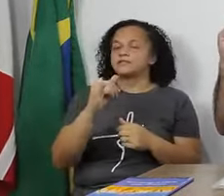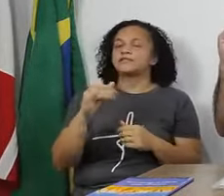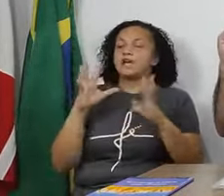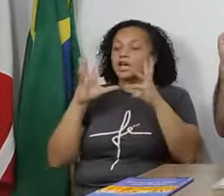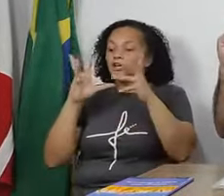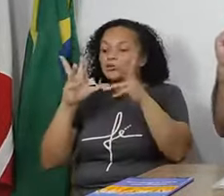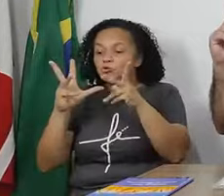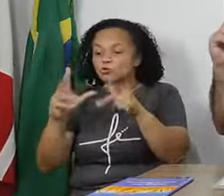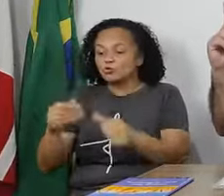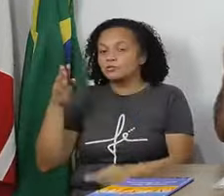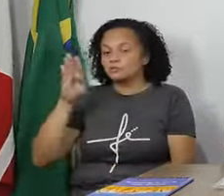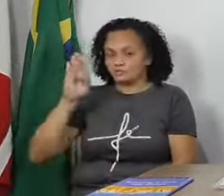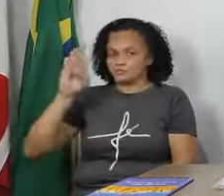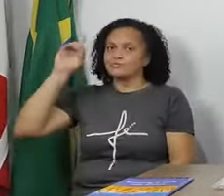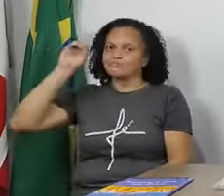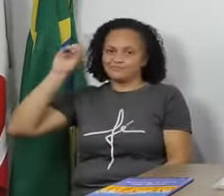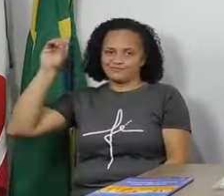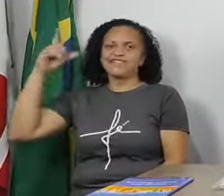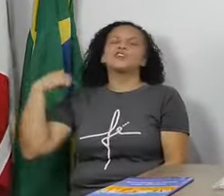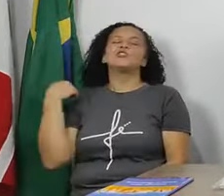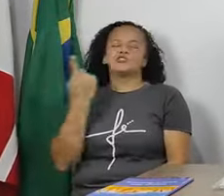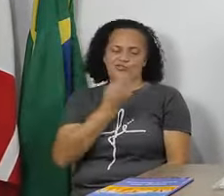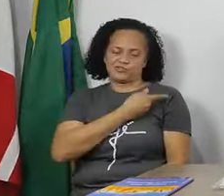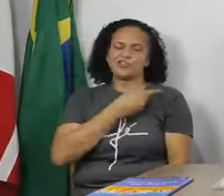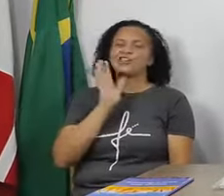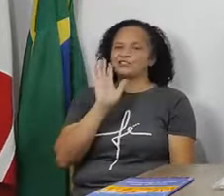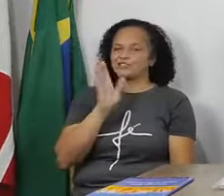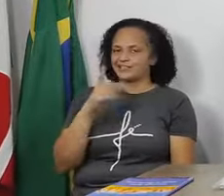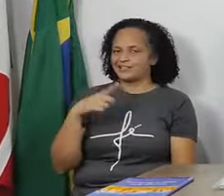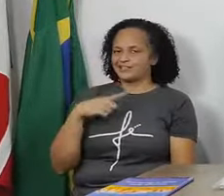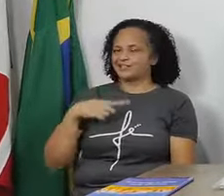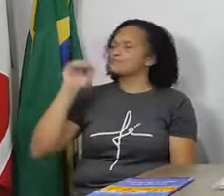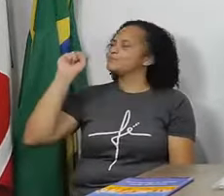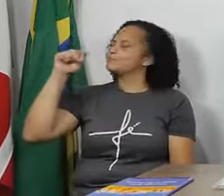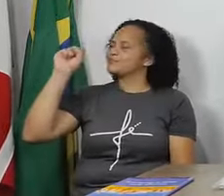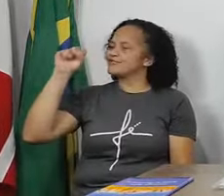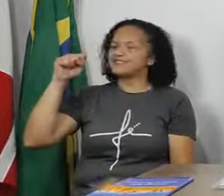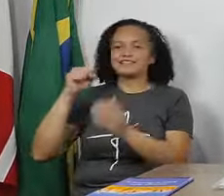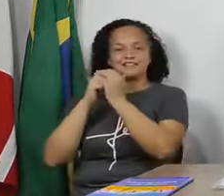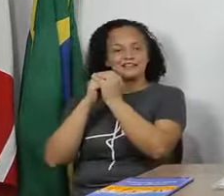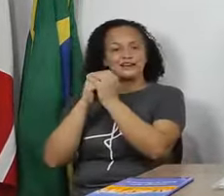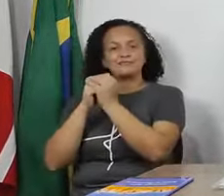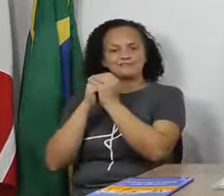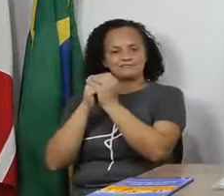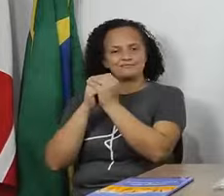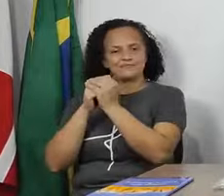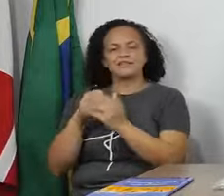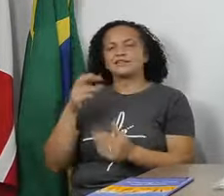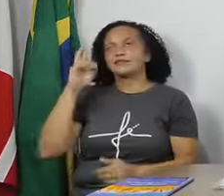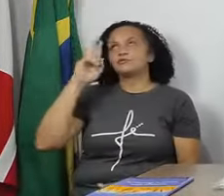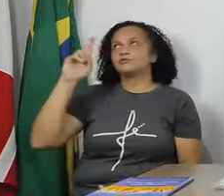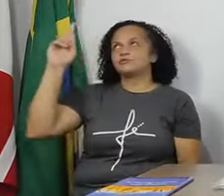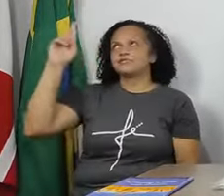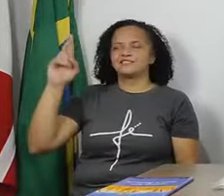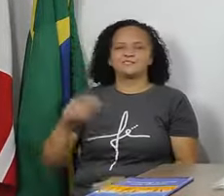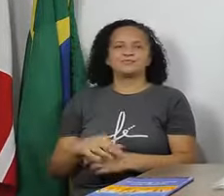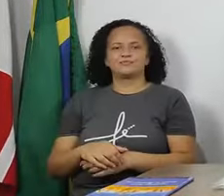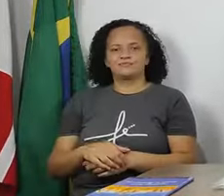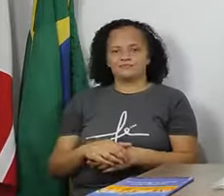o sim e o amém para a glória do Pai. Então, primeiro, fé, né, é o firme